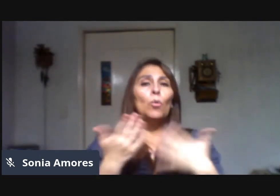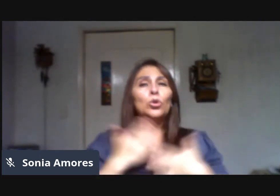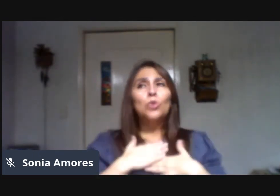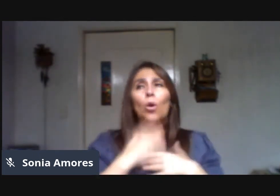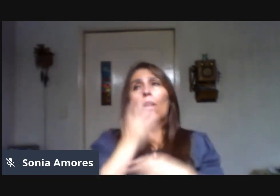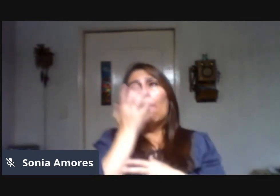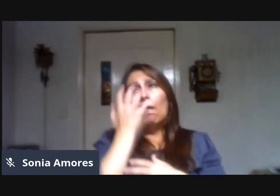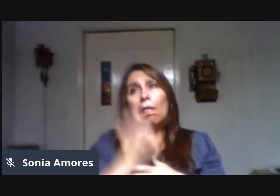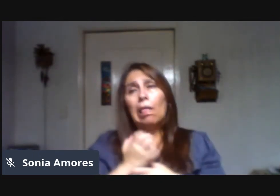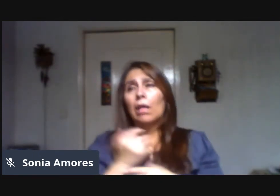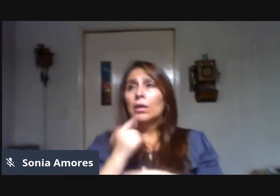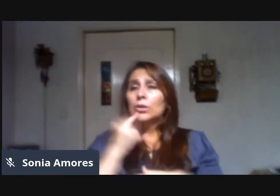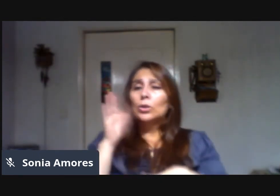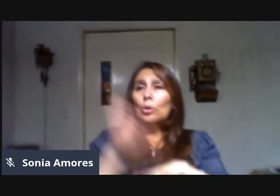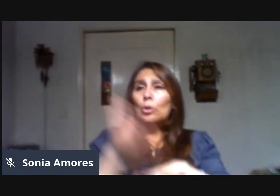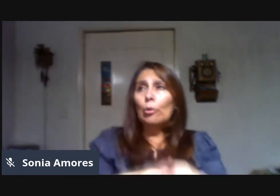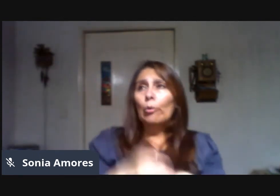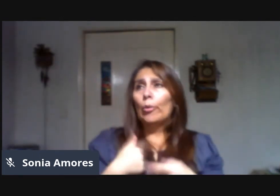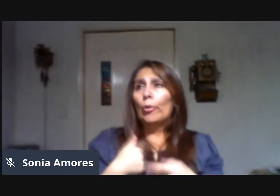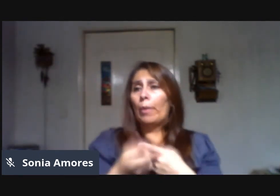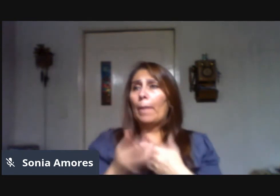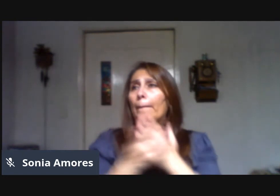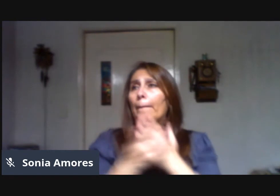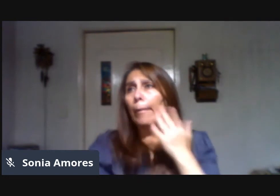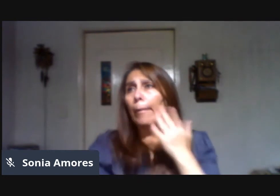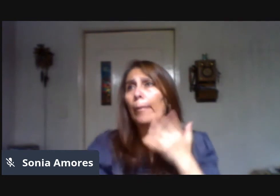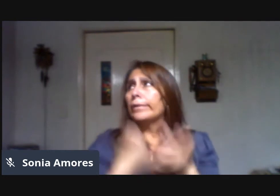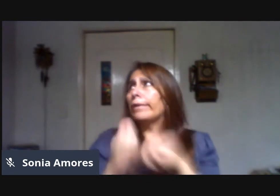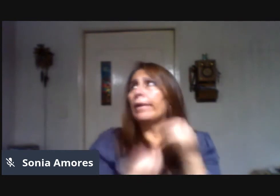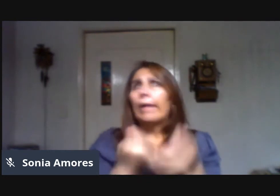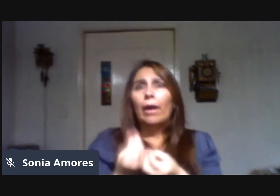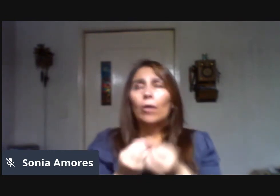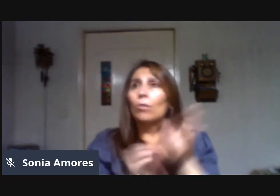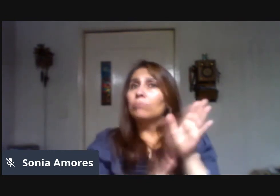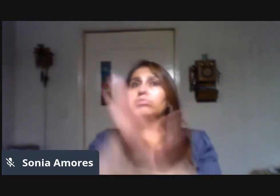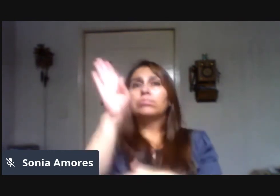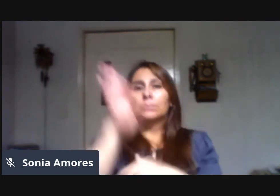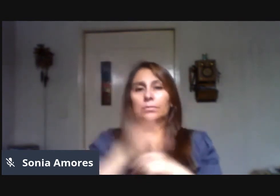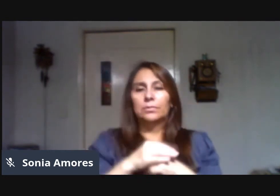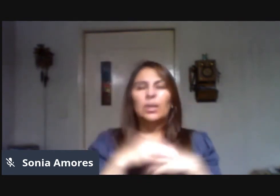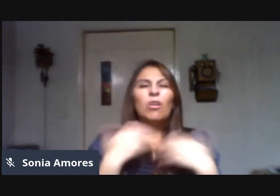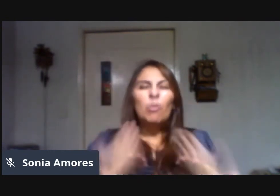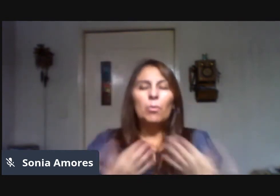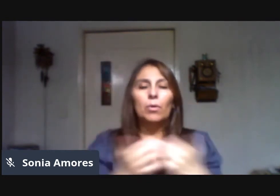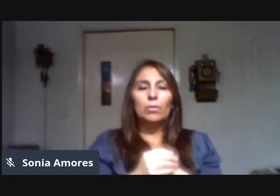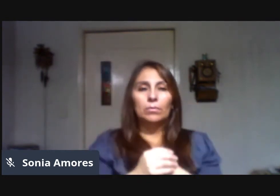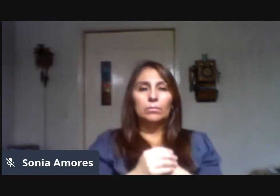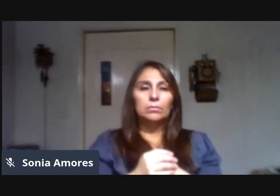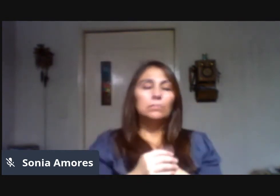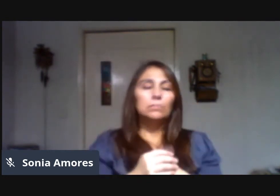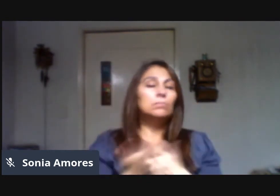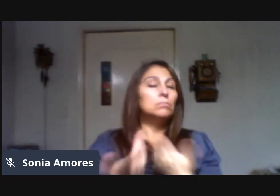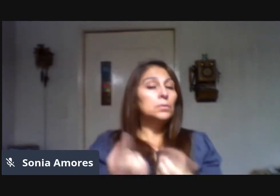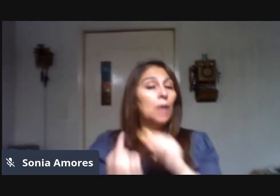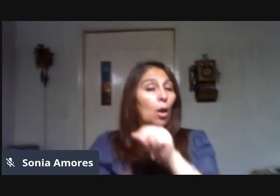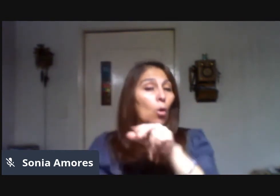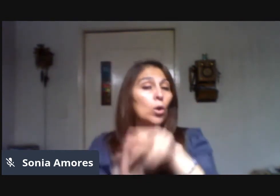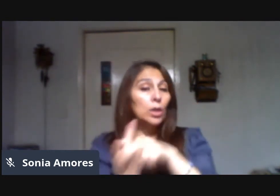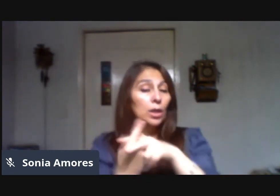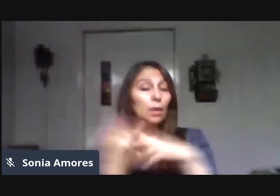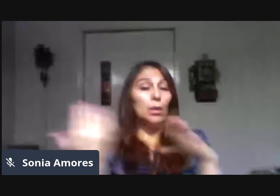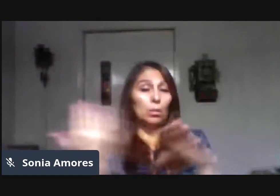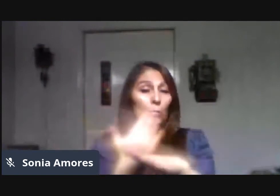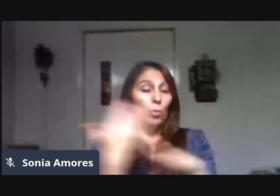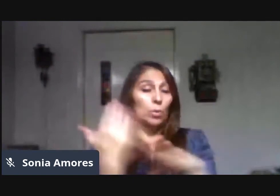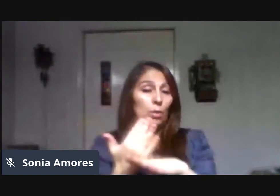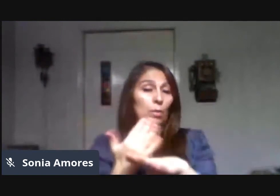esa culpabilidad de la pobreza. Bueno, siendo radical, es decir, yendo a la raíz del problema, pasa